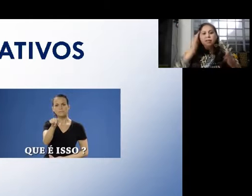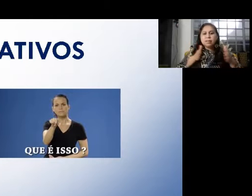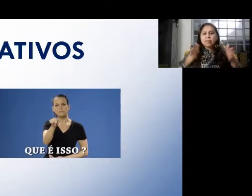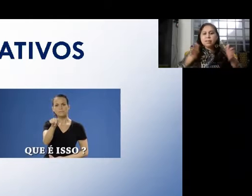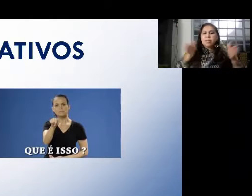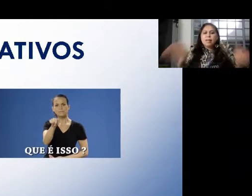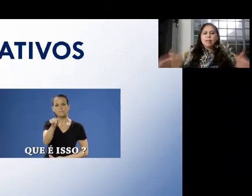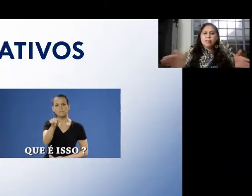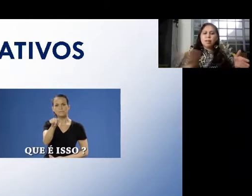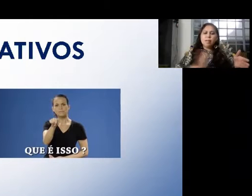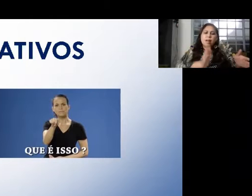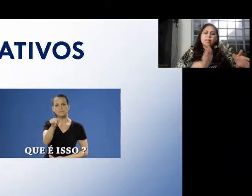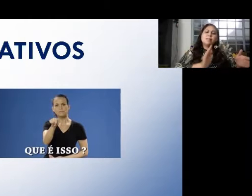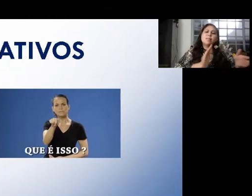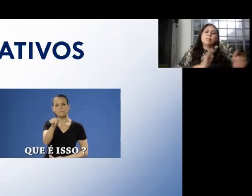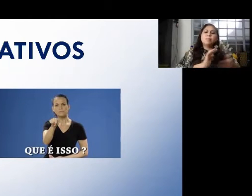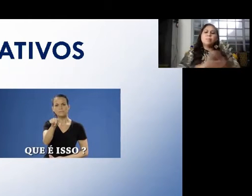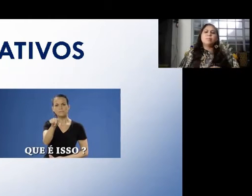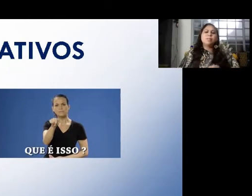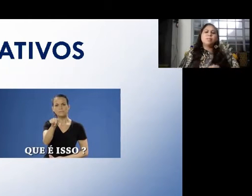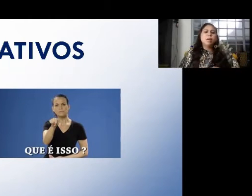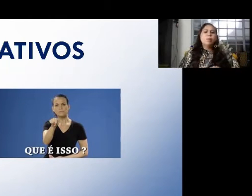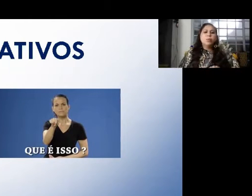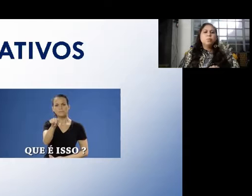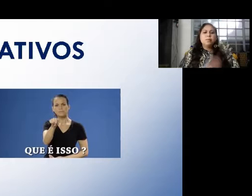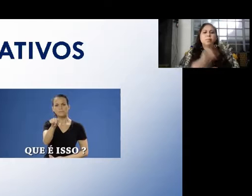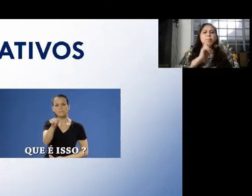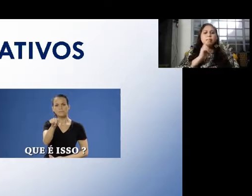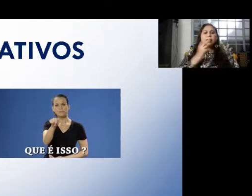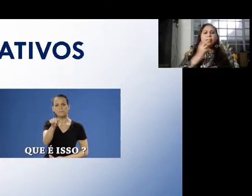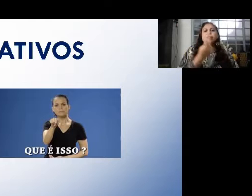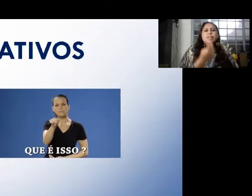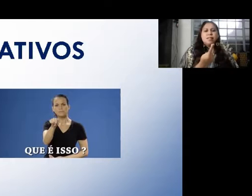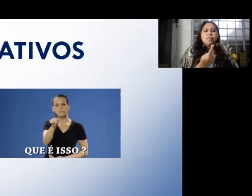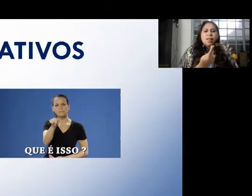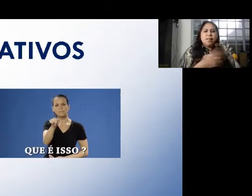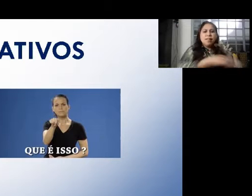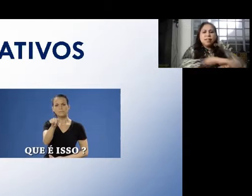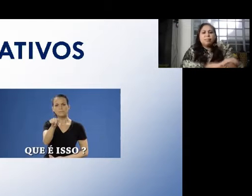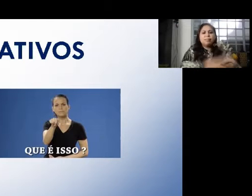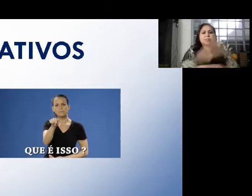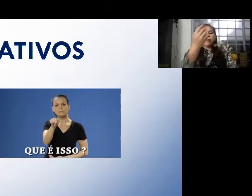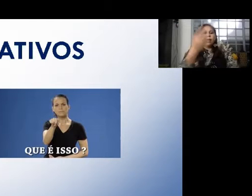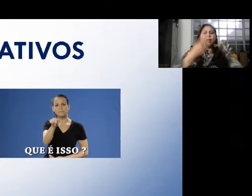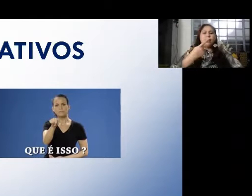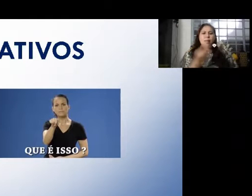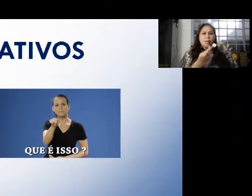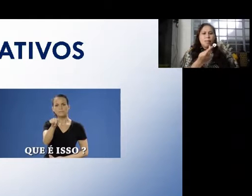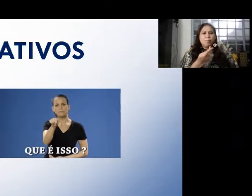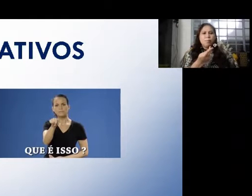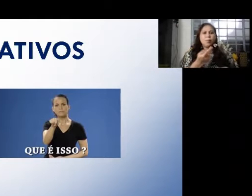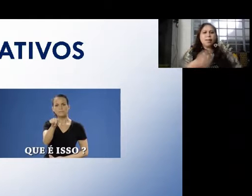está se tratando da localização das pessoas no espaço. Quando a conversa é invertida,